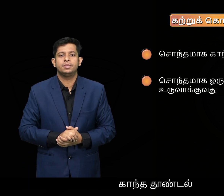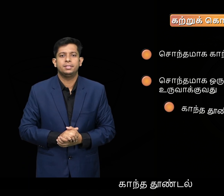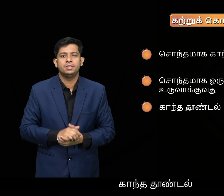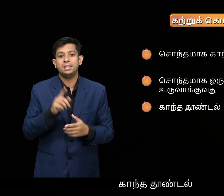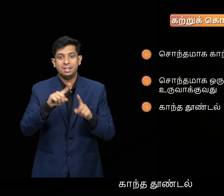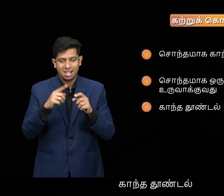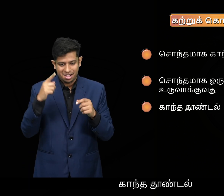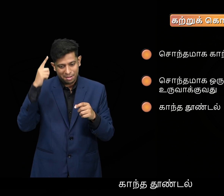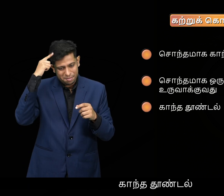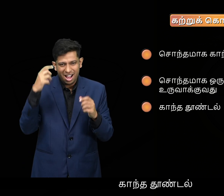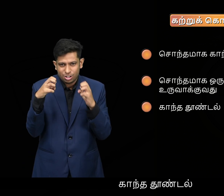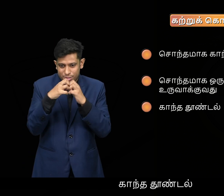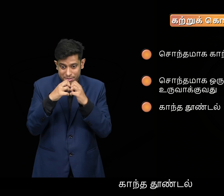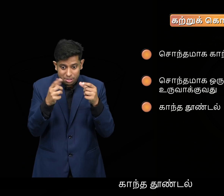காந்த தூண்டல்,